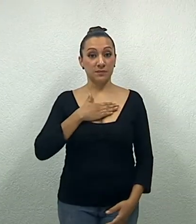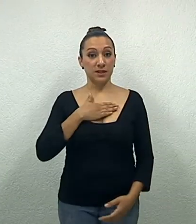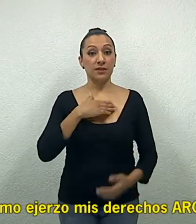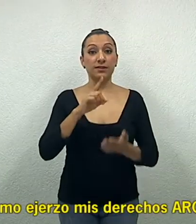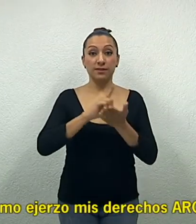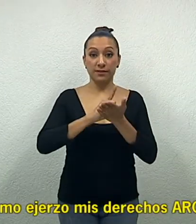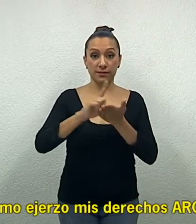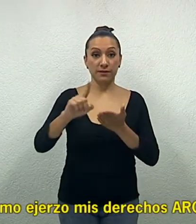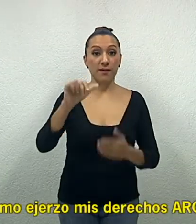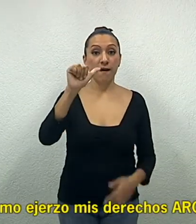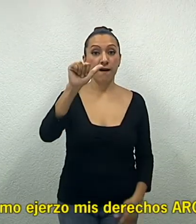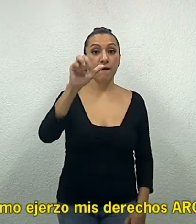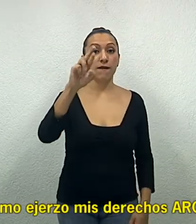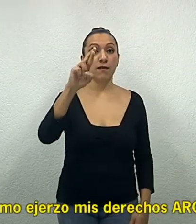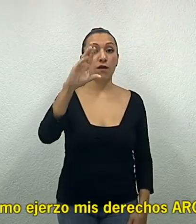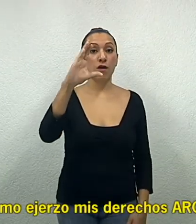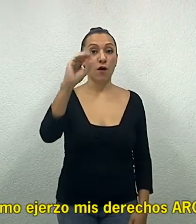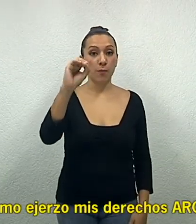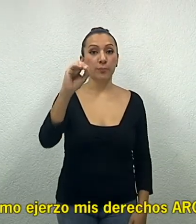como ejerzo mis derechos arco